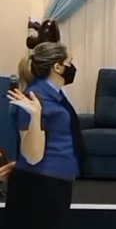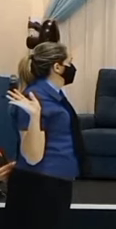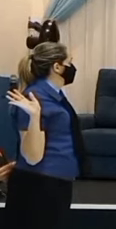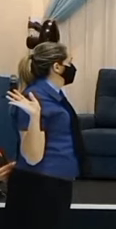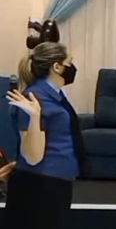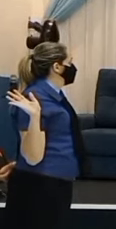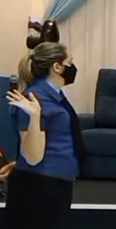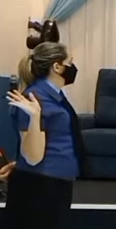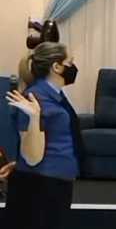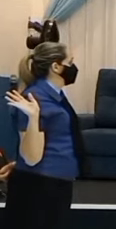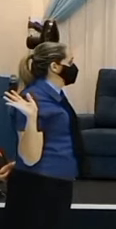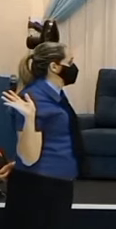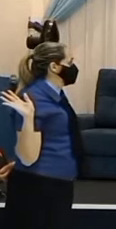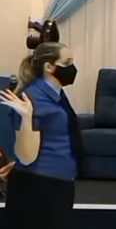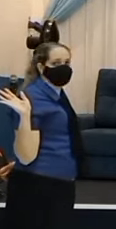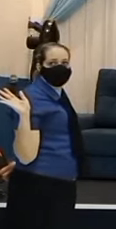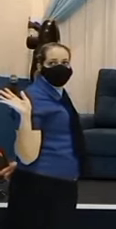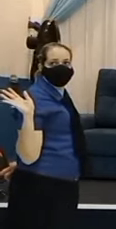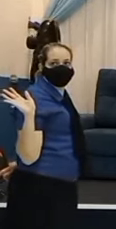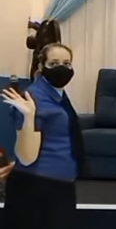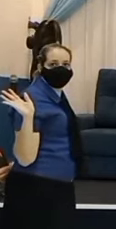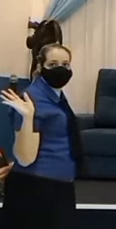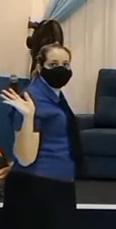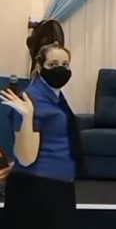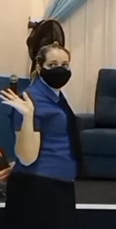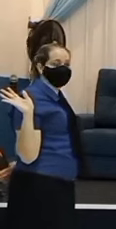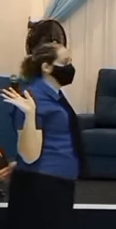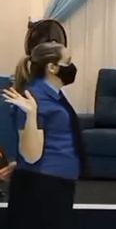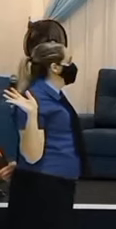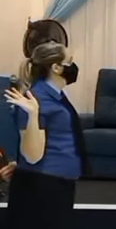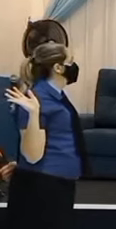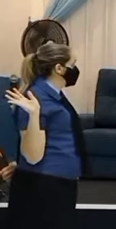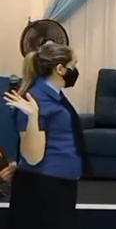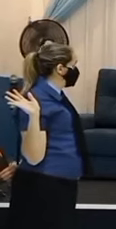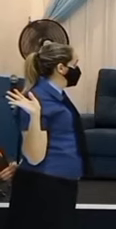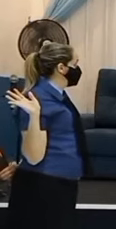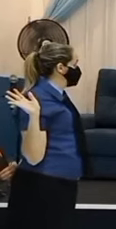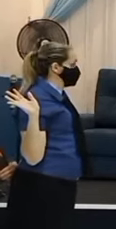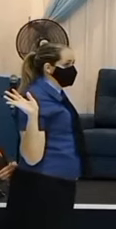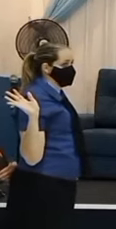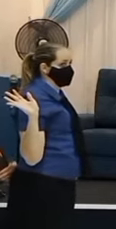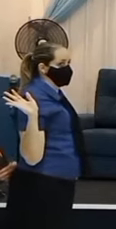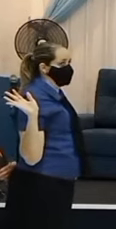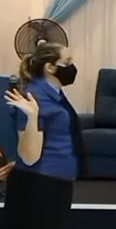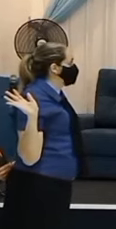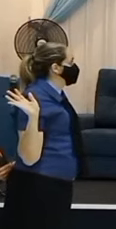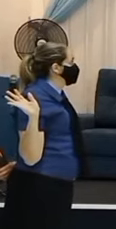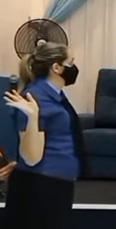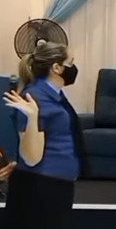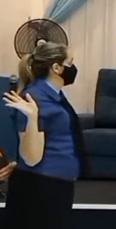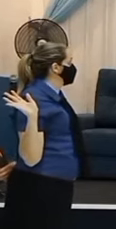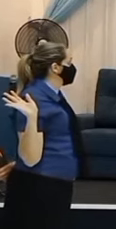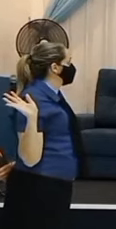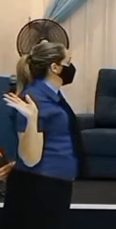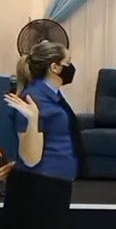Davi mata Golias, Saul disse: a minha filha Mical é tua. Davi disse: mas eu amo Merabe, eu não amo Mical. Mas matou